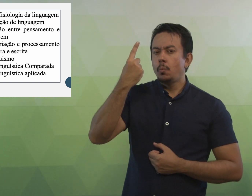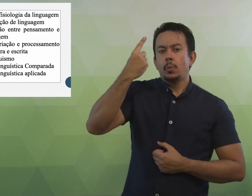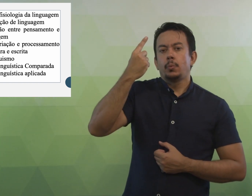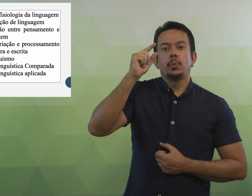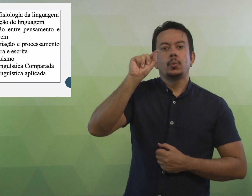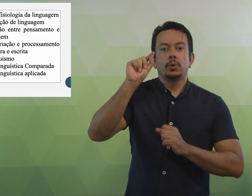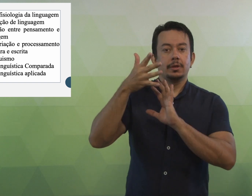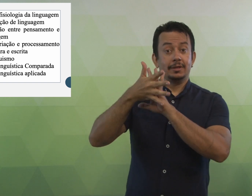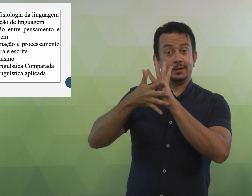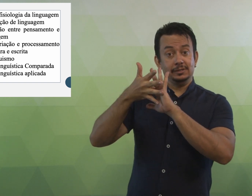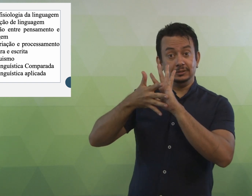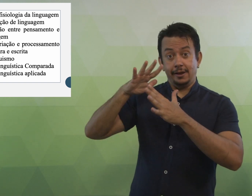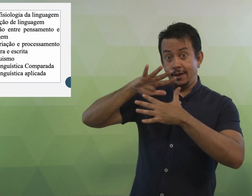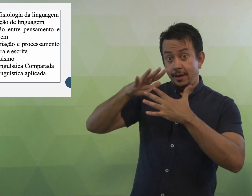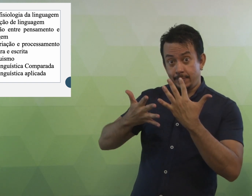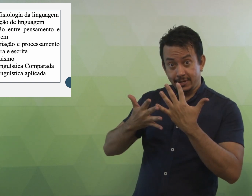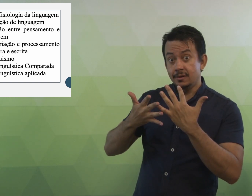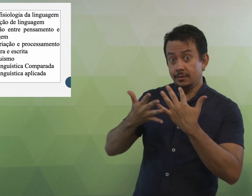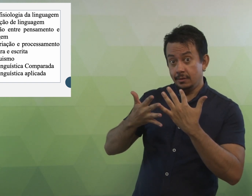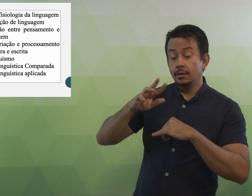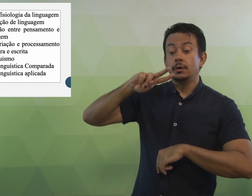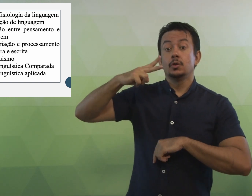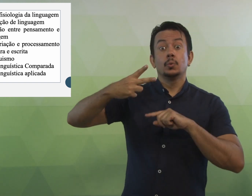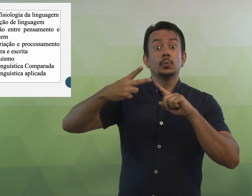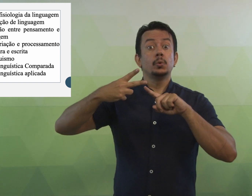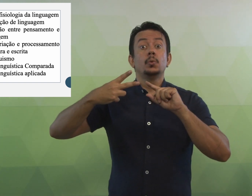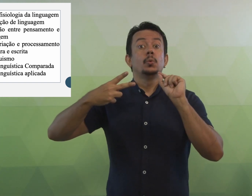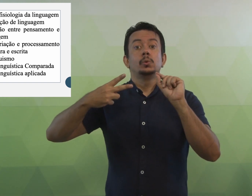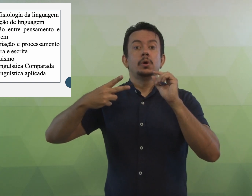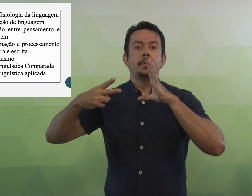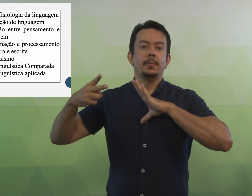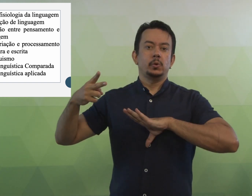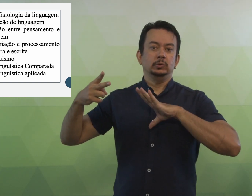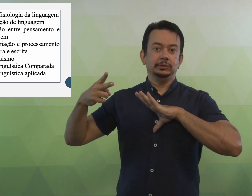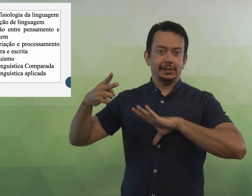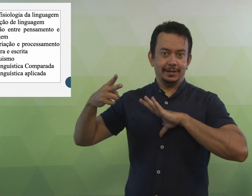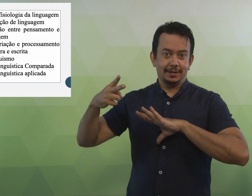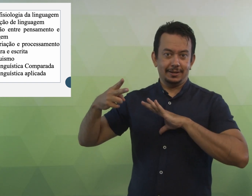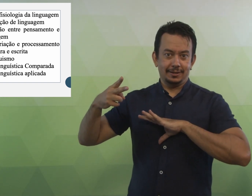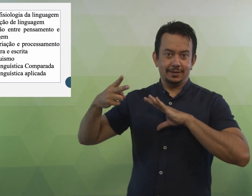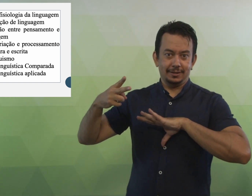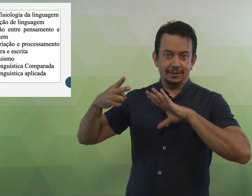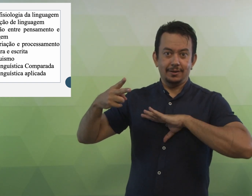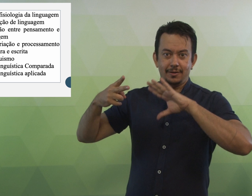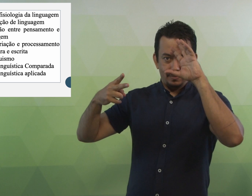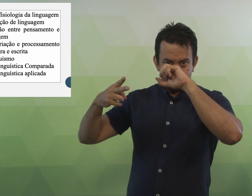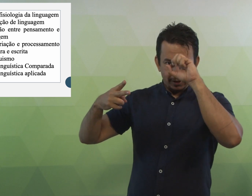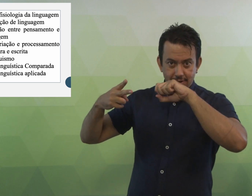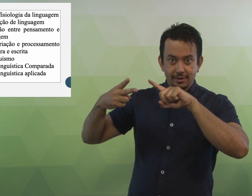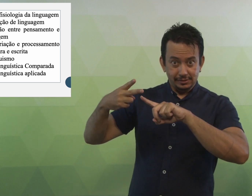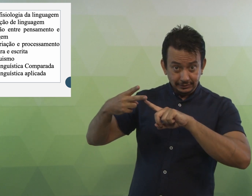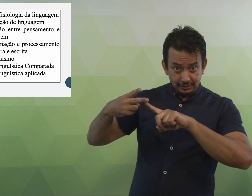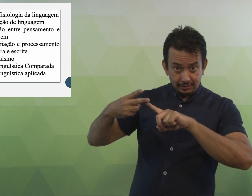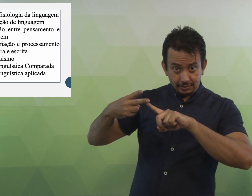caso, eu tenho como L1 a Libras e L2 o